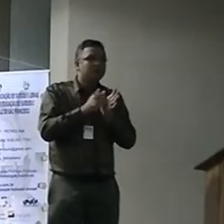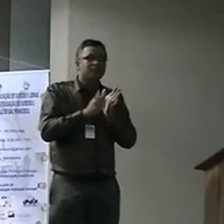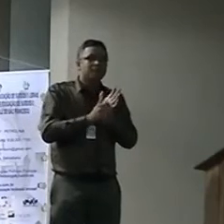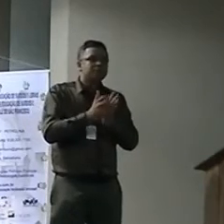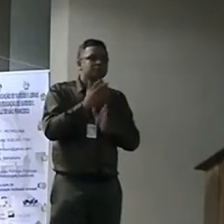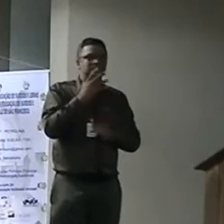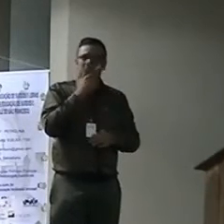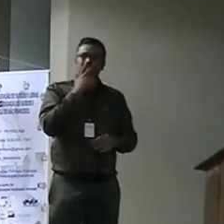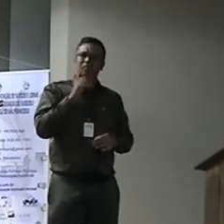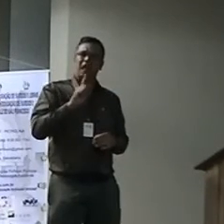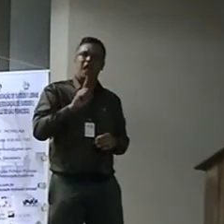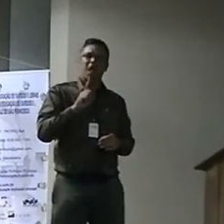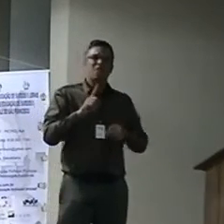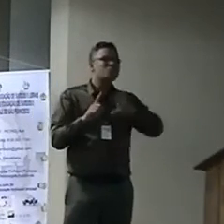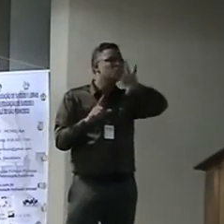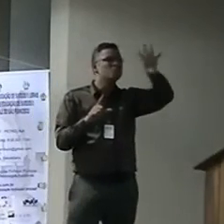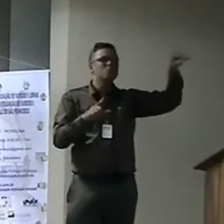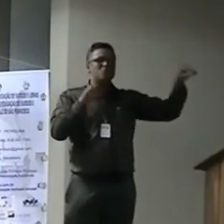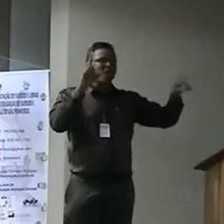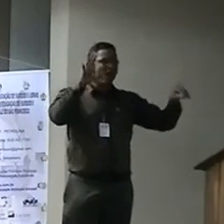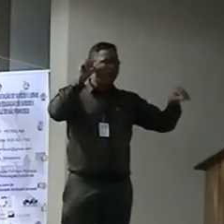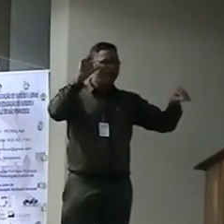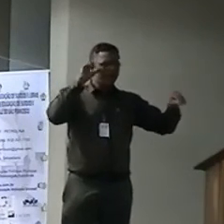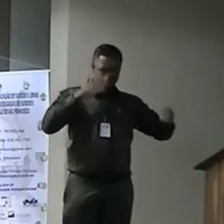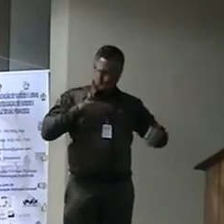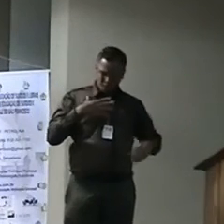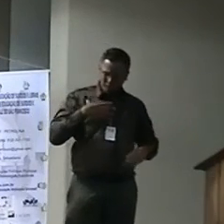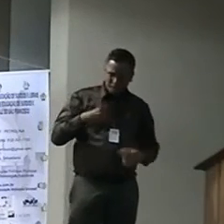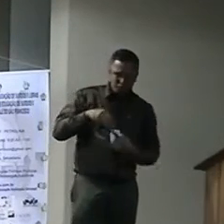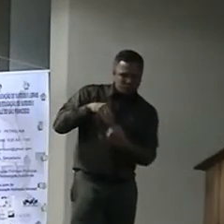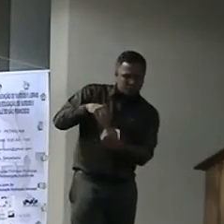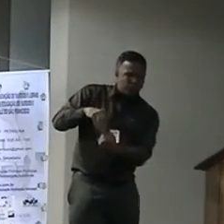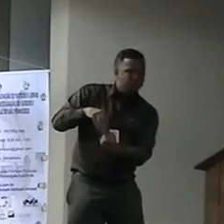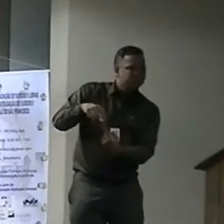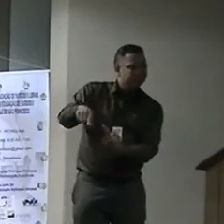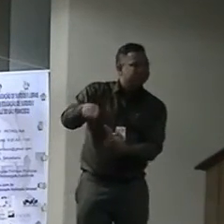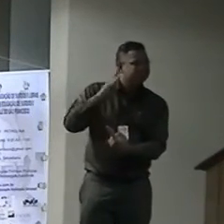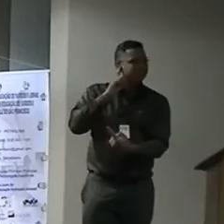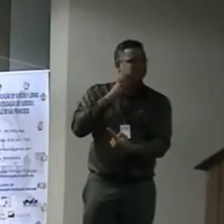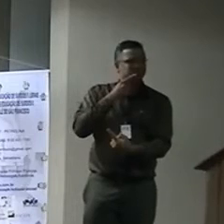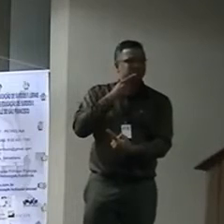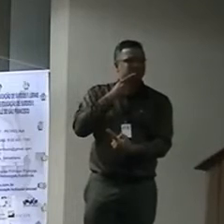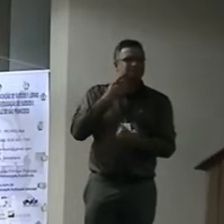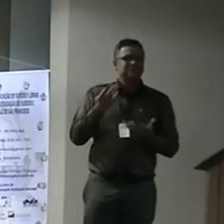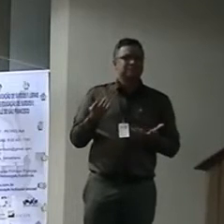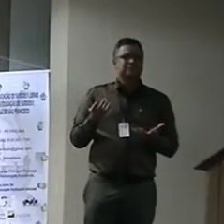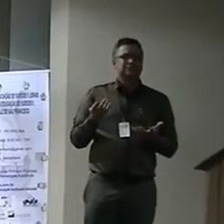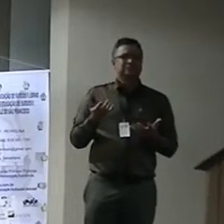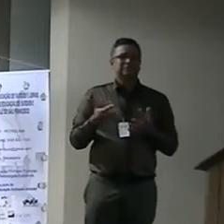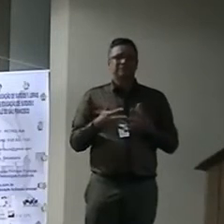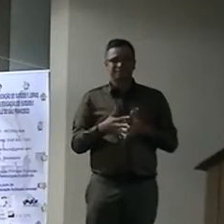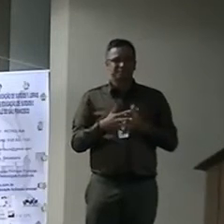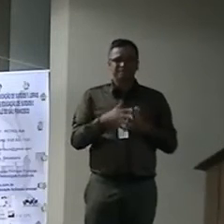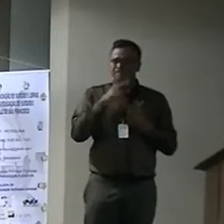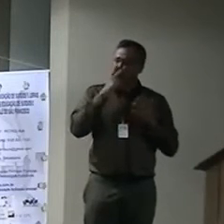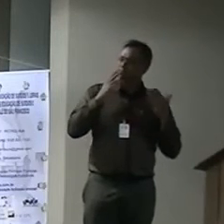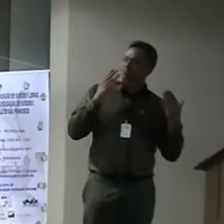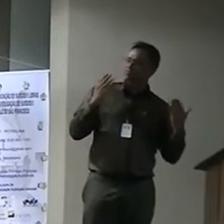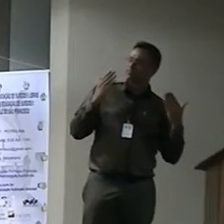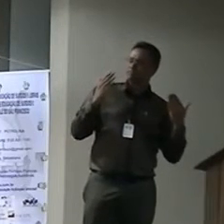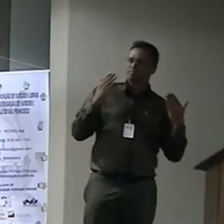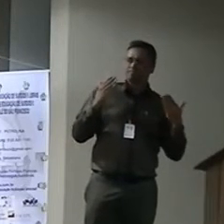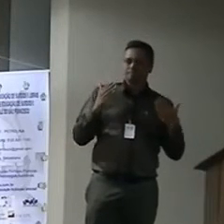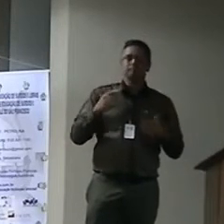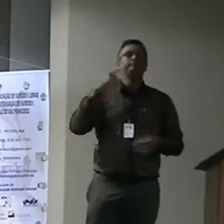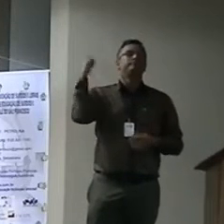ele mesmo diz assim, mas todo mundo ouve, né? E aí vai descobrir um familiar lá atrás ou alguém, e aí fica negando este